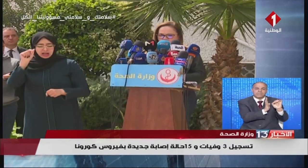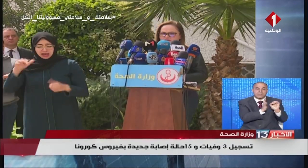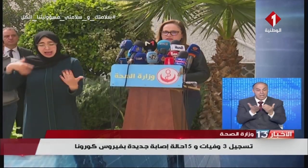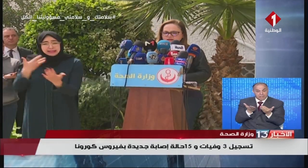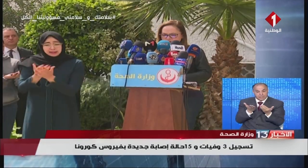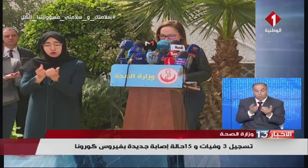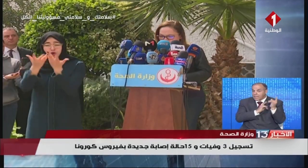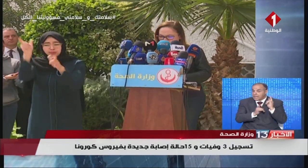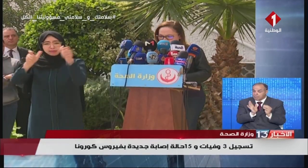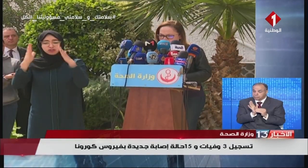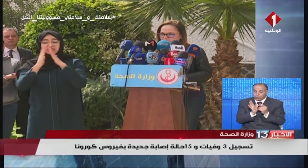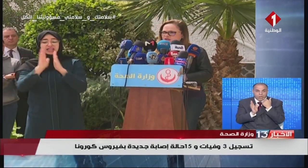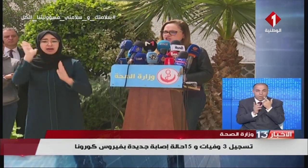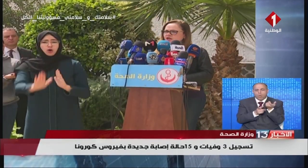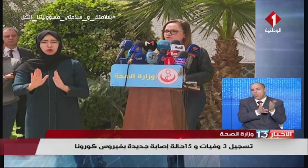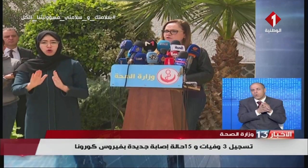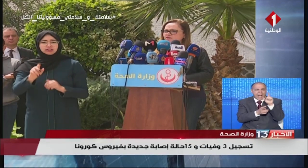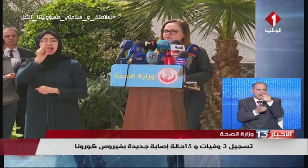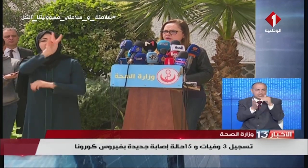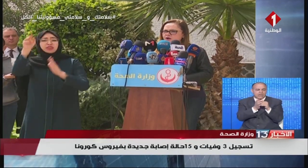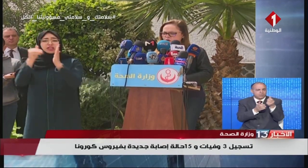حد هذا التاريخ إخضاع